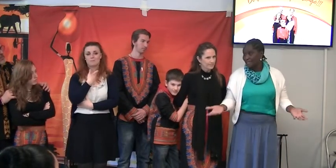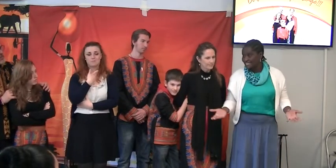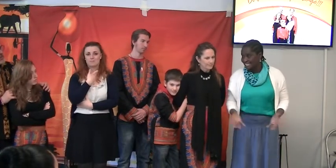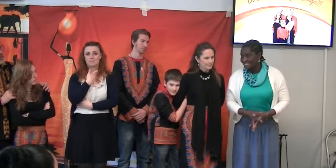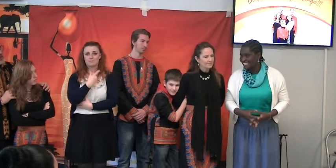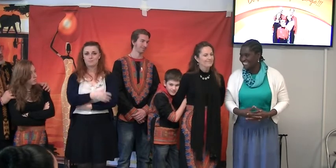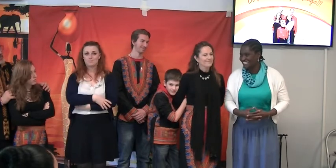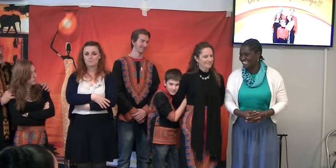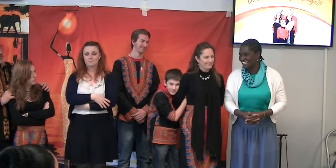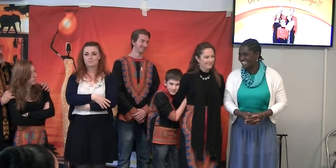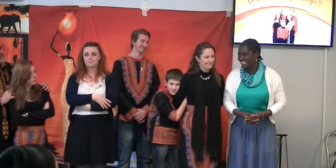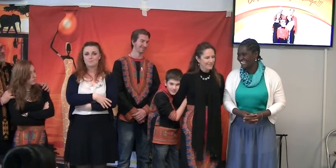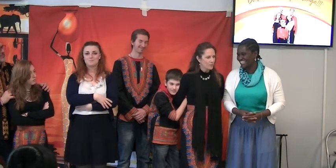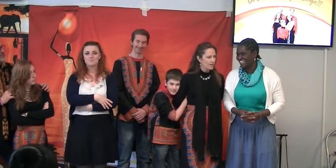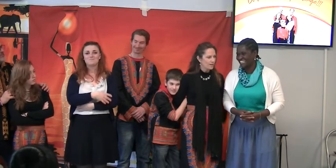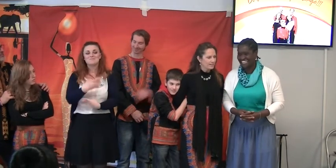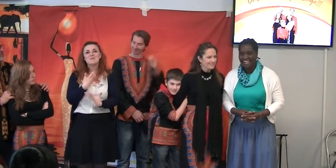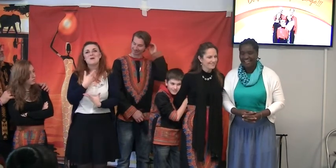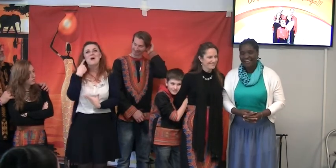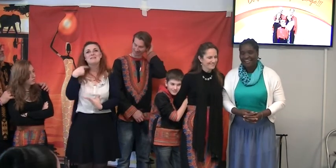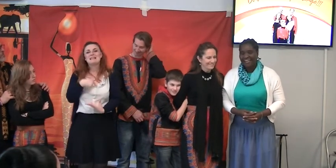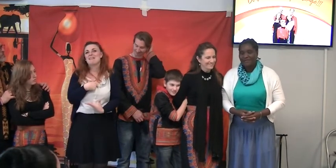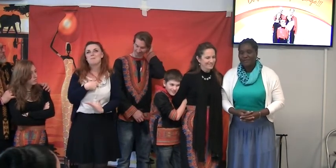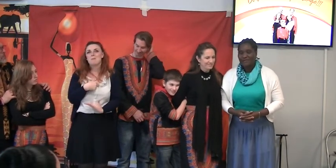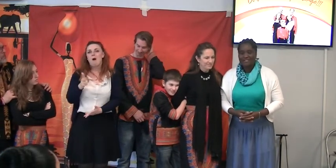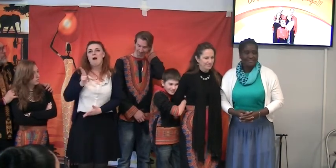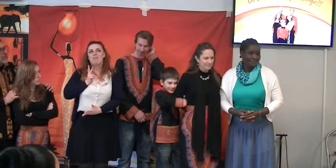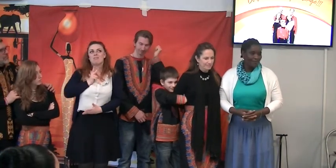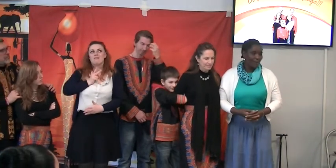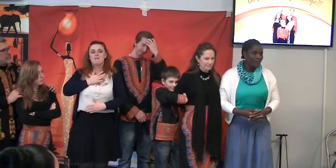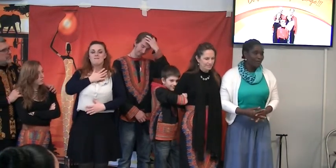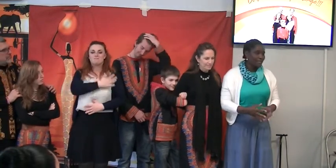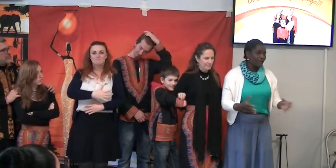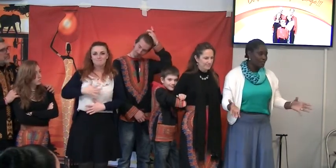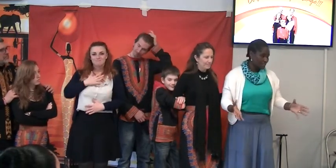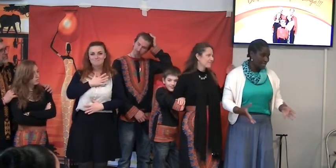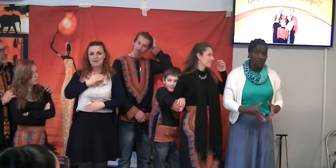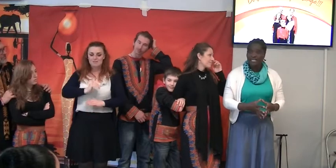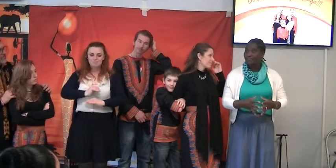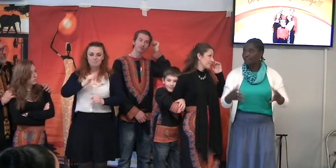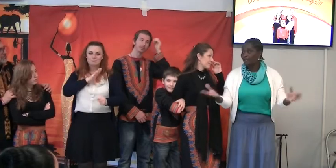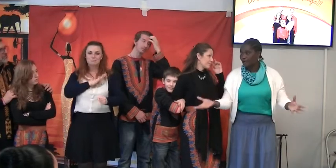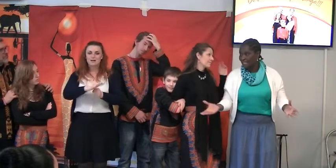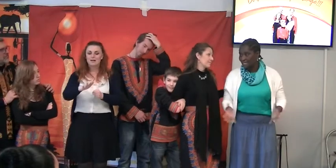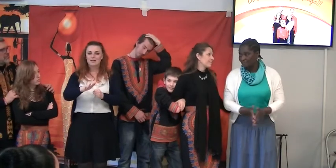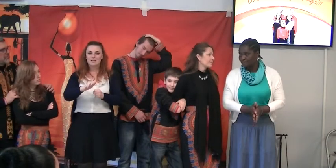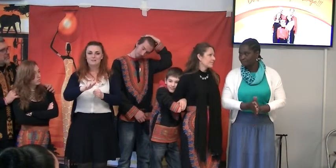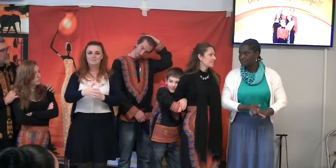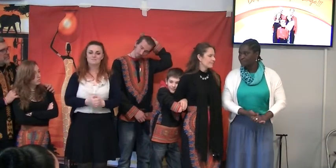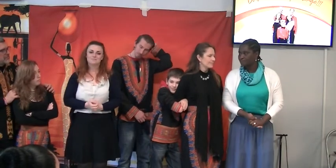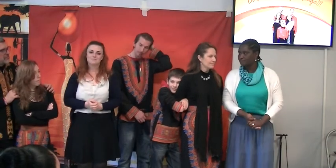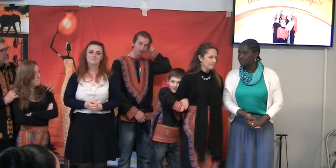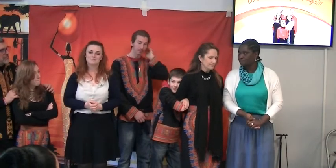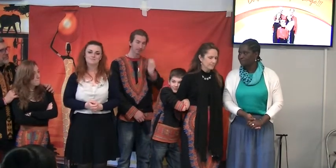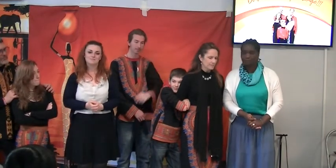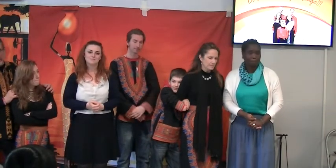rich person. Mi sentivo veramente ricca. Because when you are in hospital, you really feel lonely. Perché